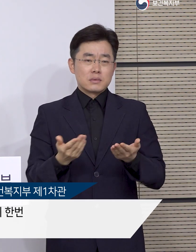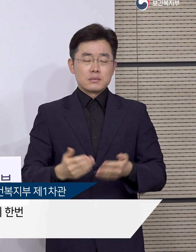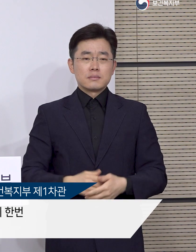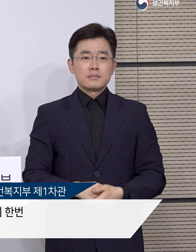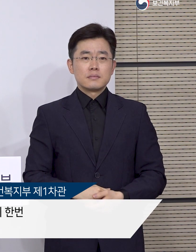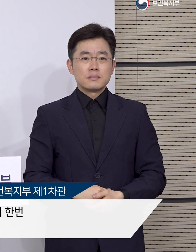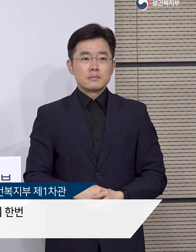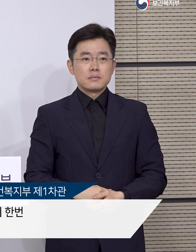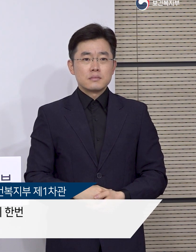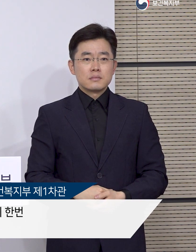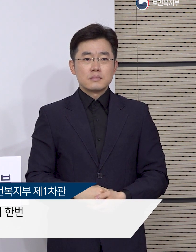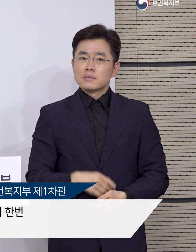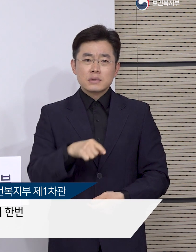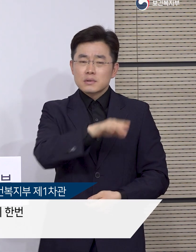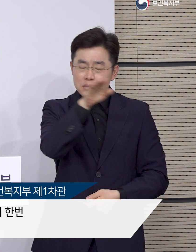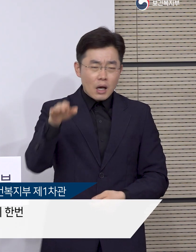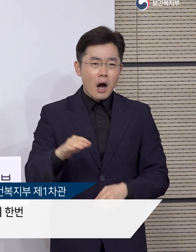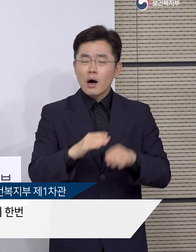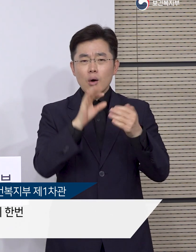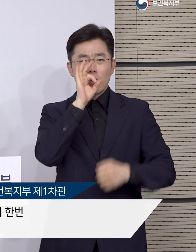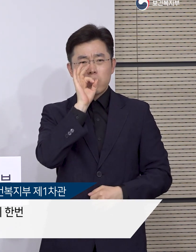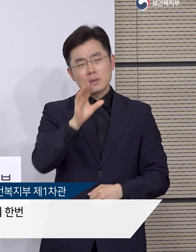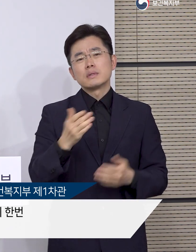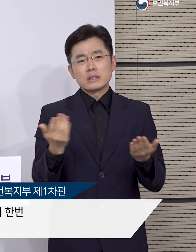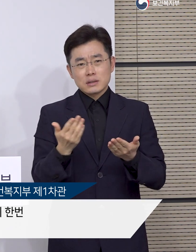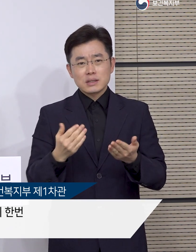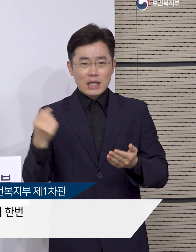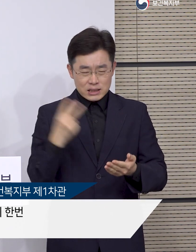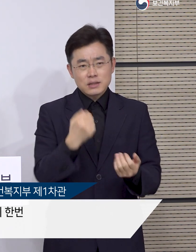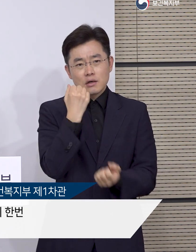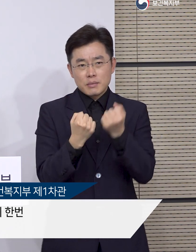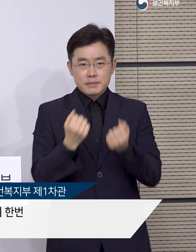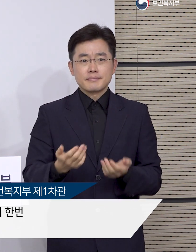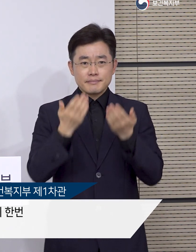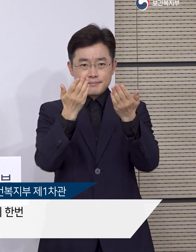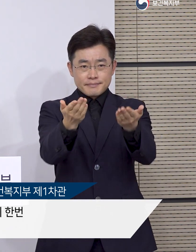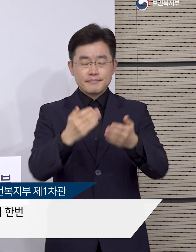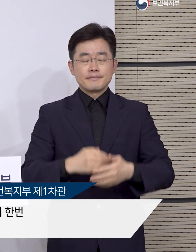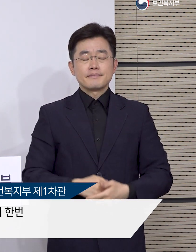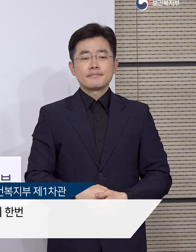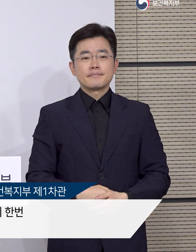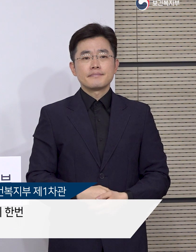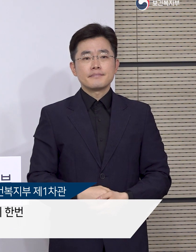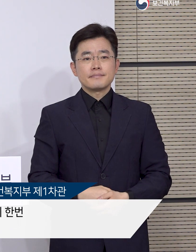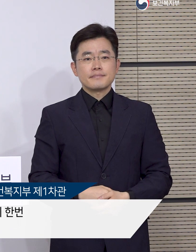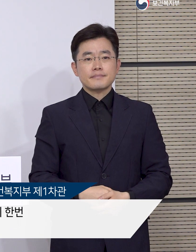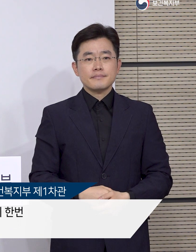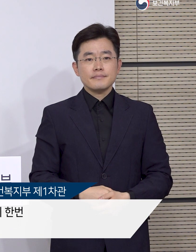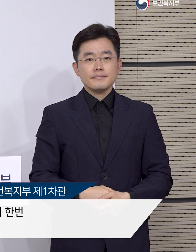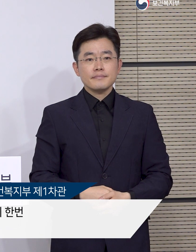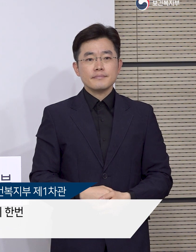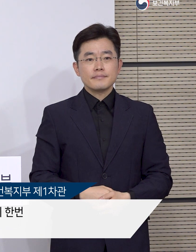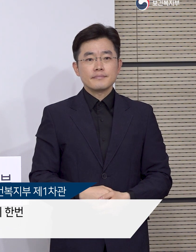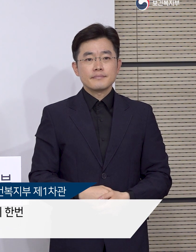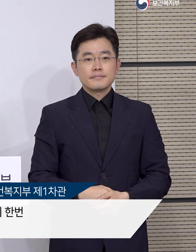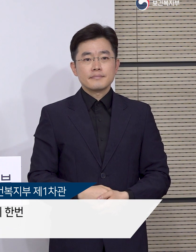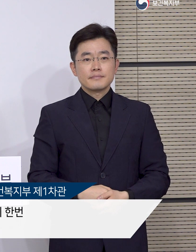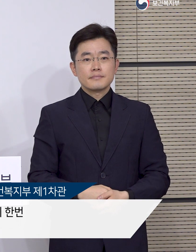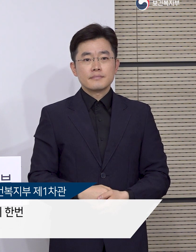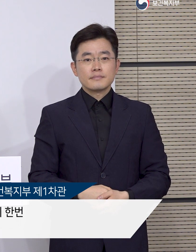이는 현실적으로 결코 있을 수 없는 일임을 다시 한번 강조하여 말씀드립니다.